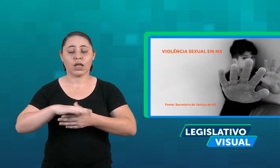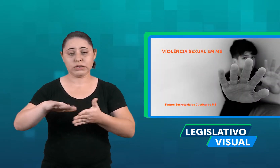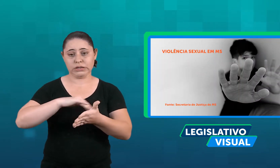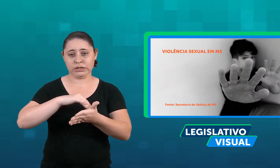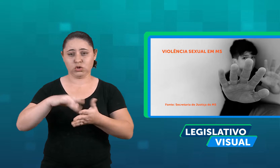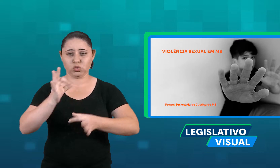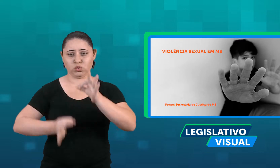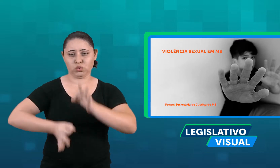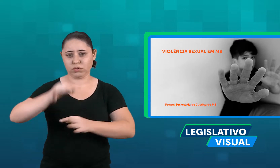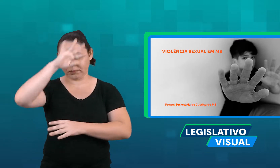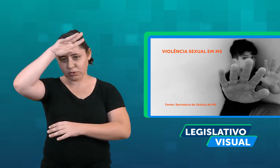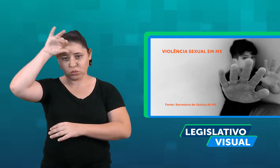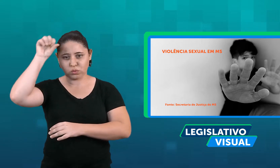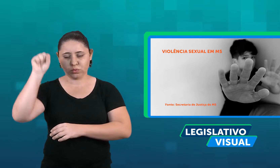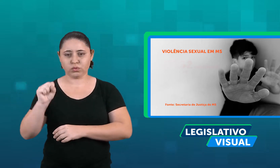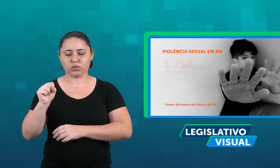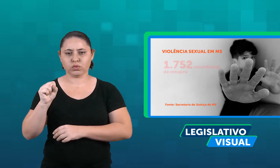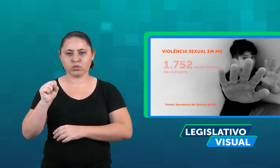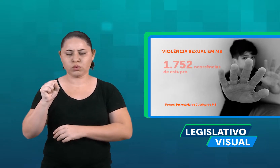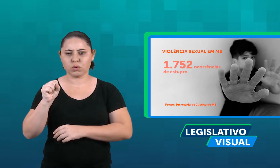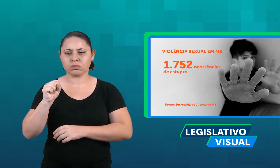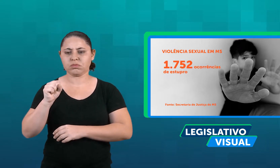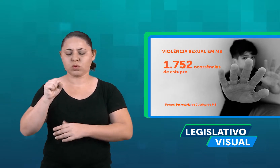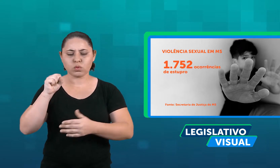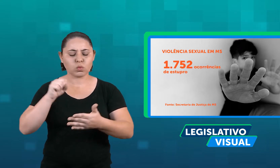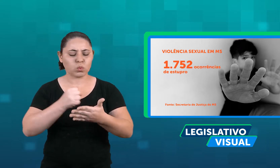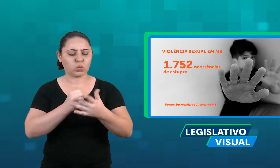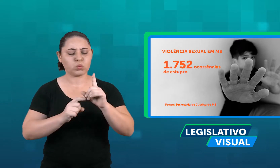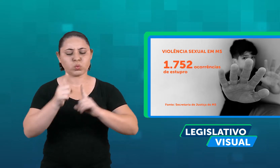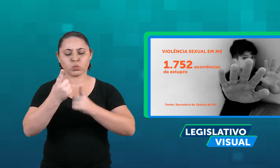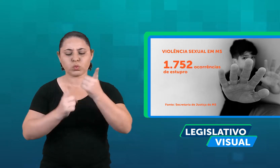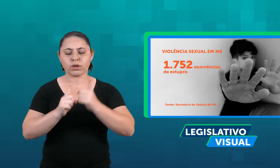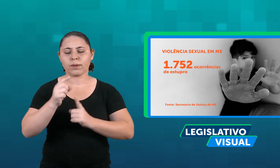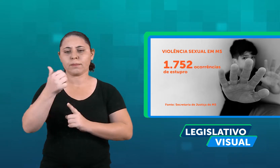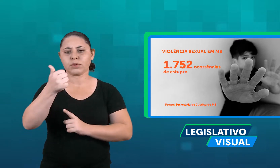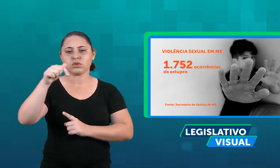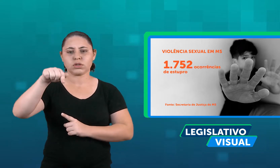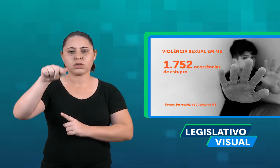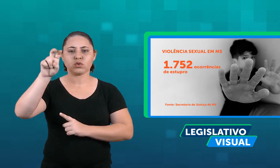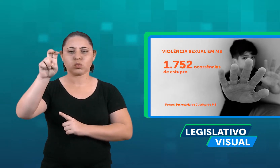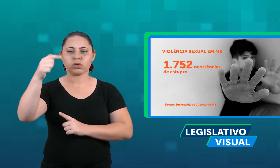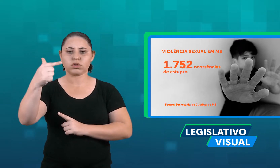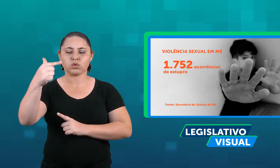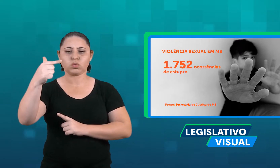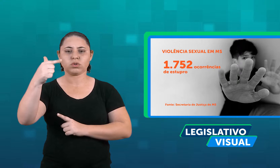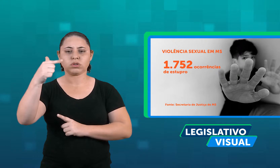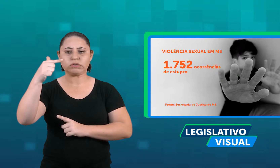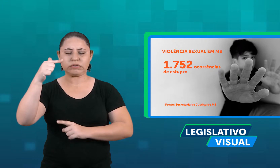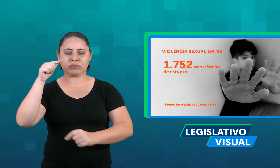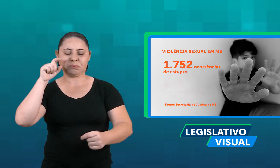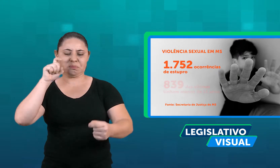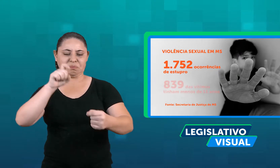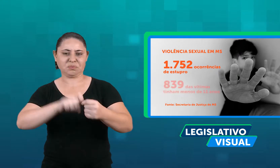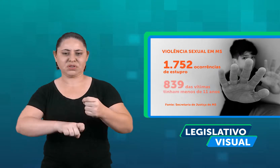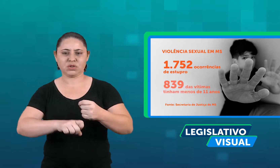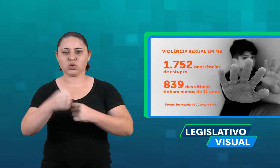Secretaria de Justiça de Mato Grosso do Sul, foram registradas 1.752 ocorrências de estupro